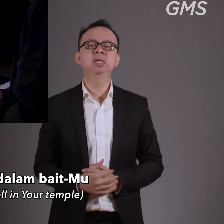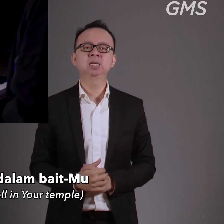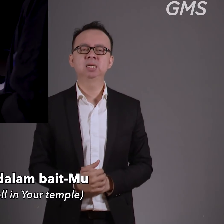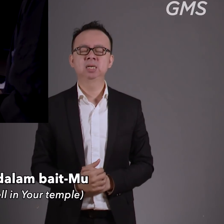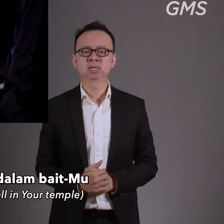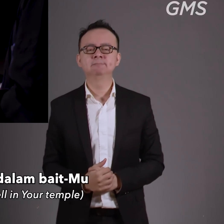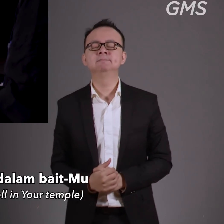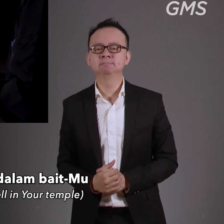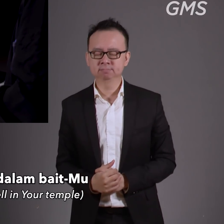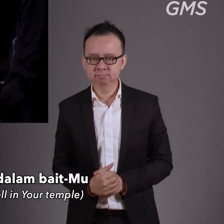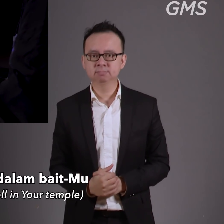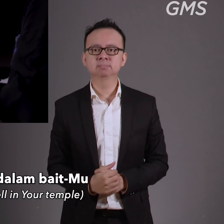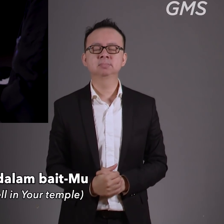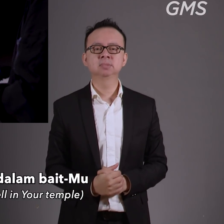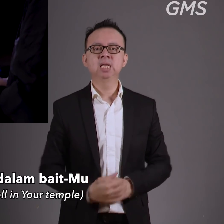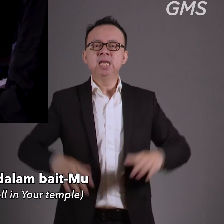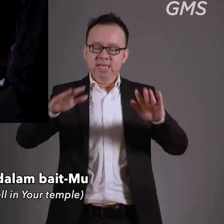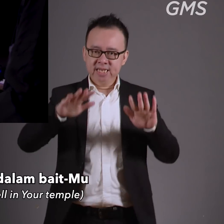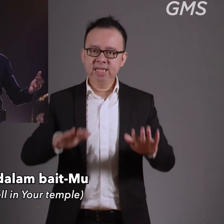bait-Mu, diam dalam bait-Mu,